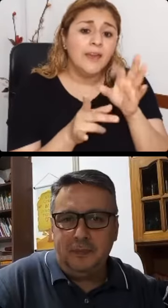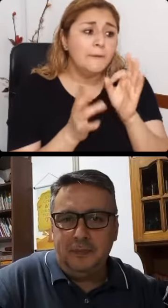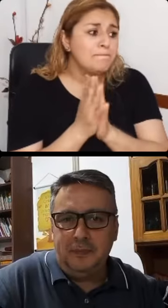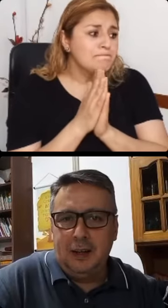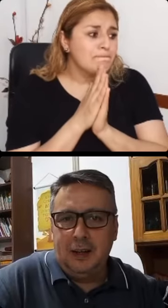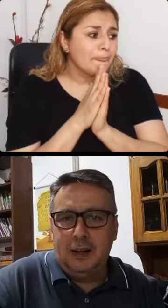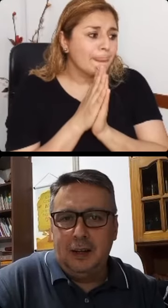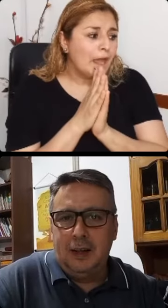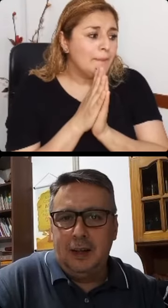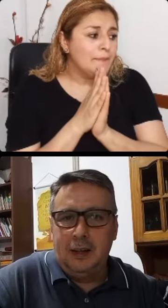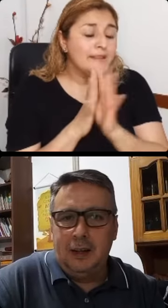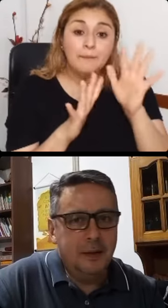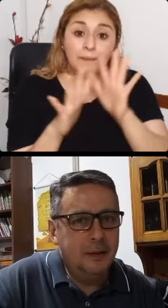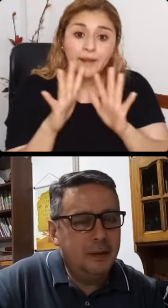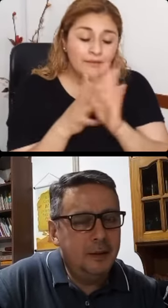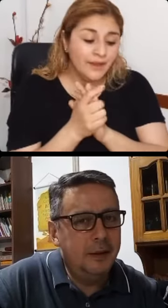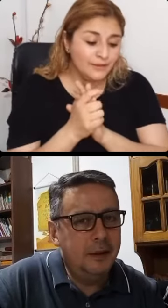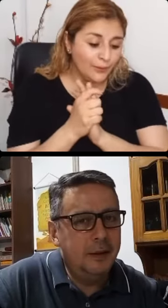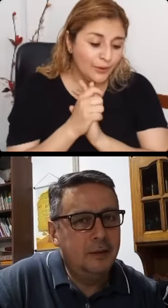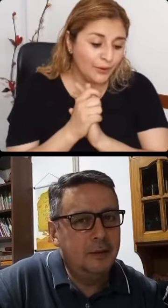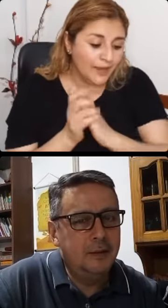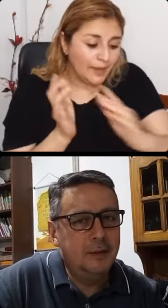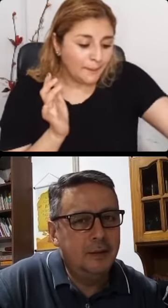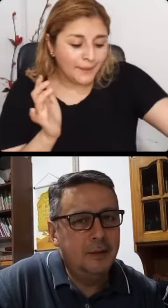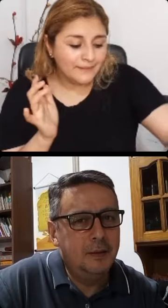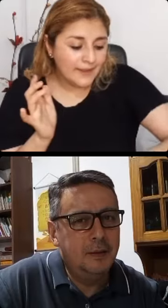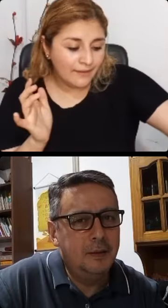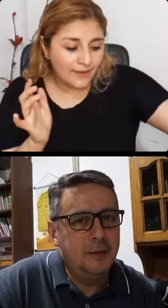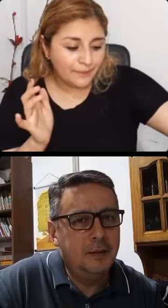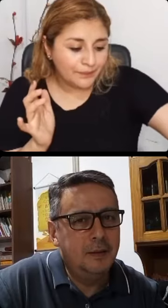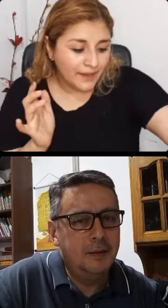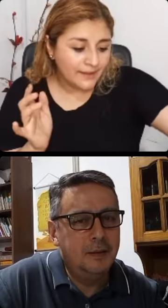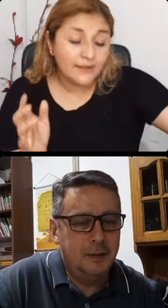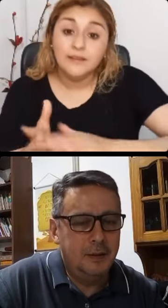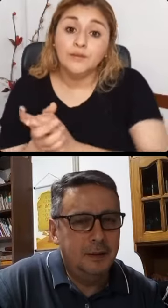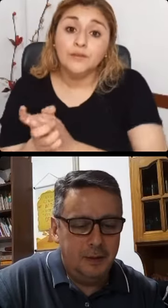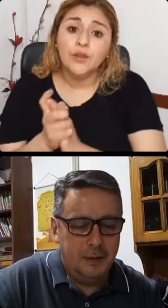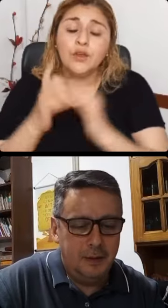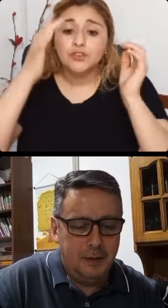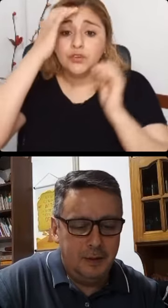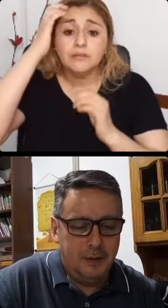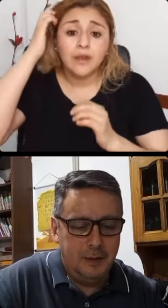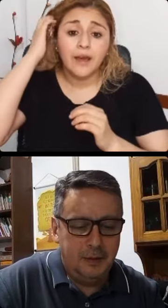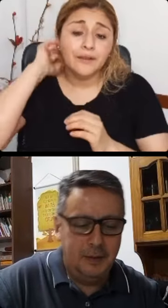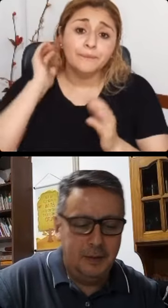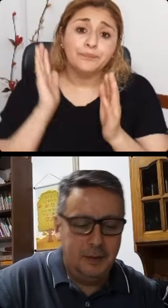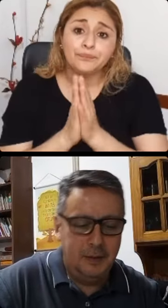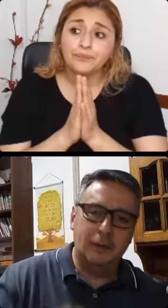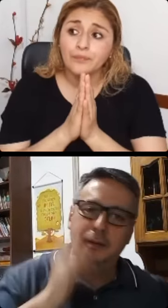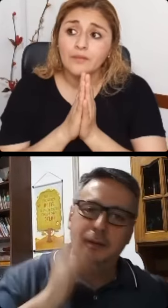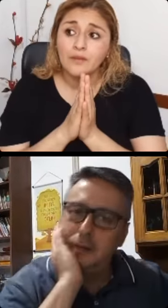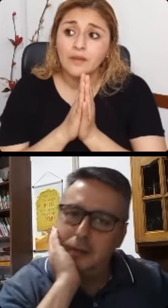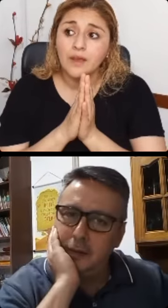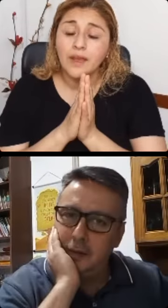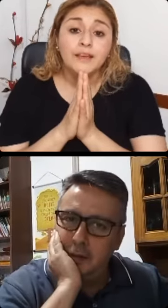¿Sabes qué? Mientras preparaba esto, bueno, pensaba en esa situación. Yo, a ver,